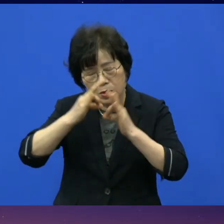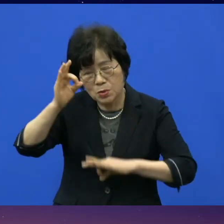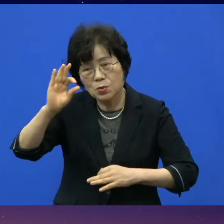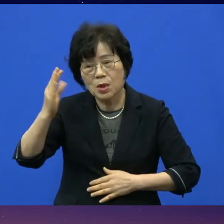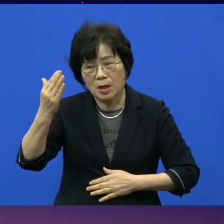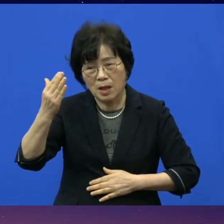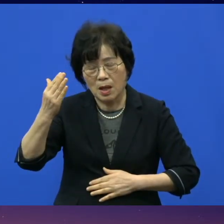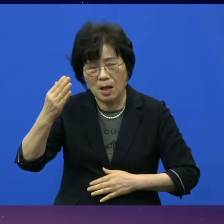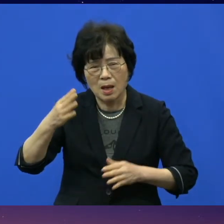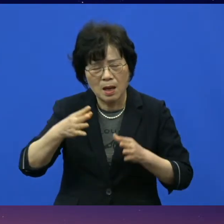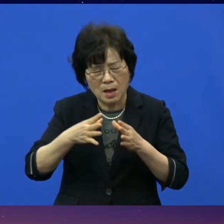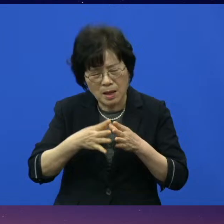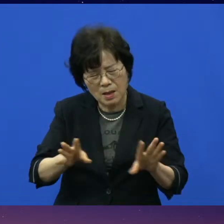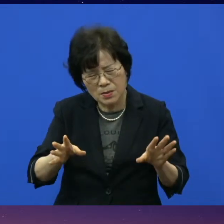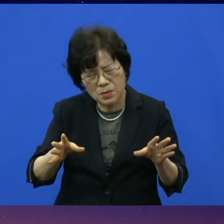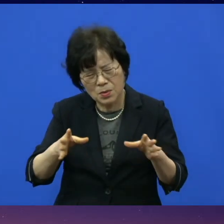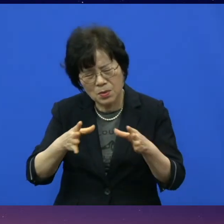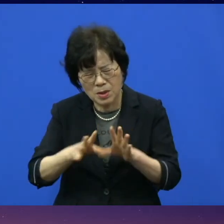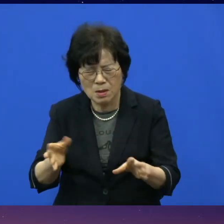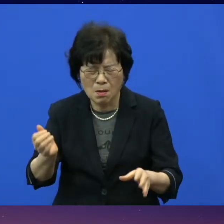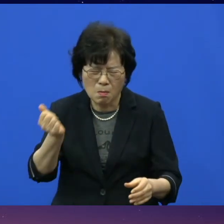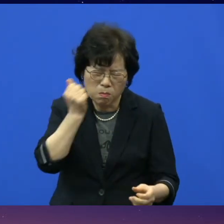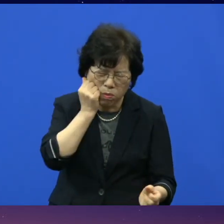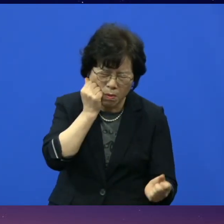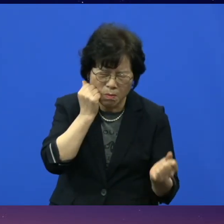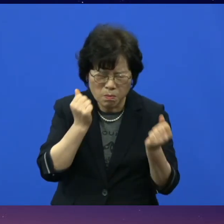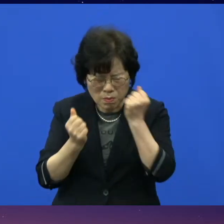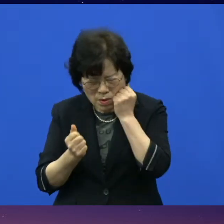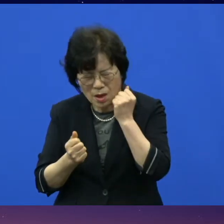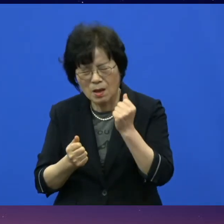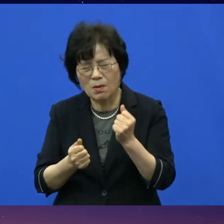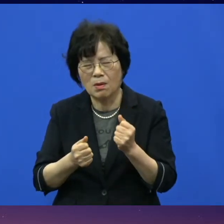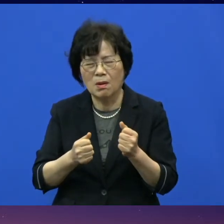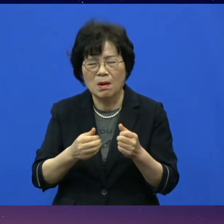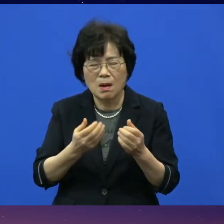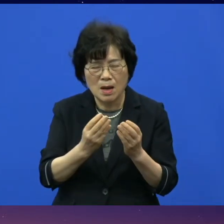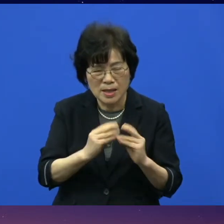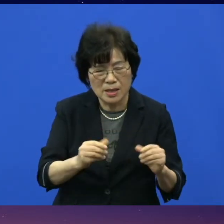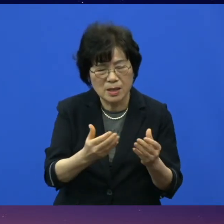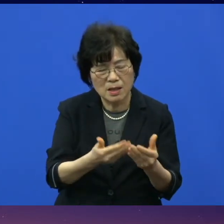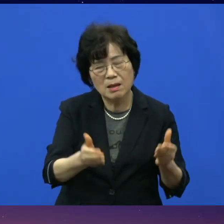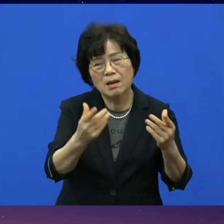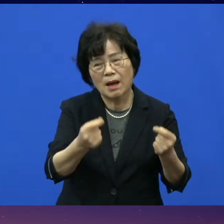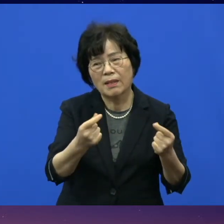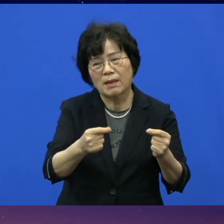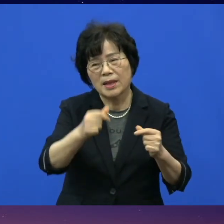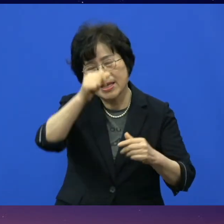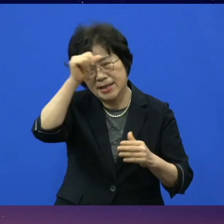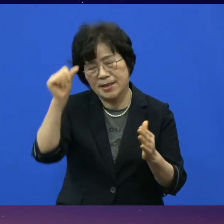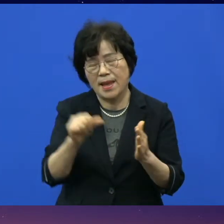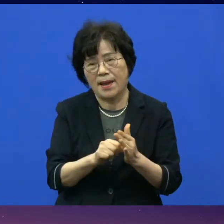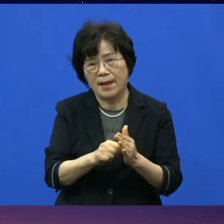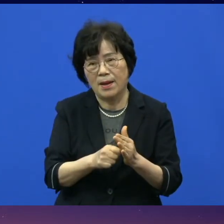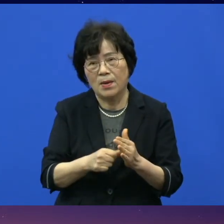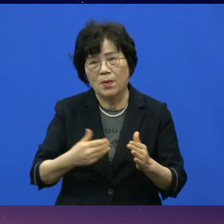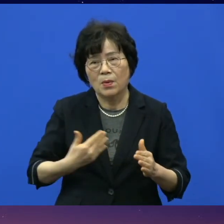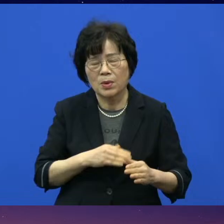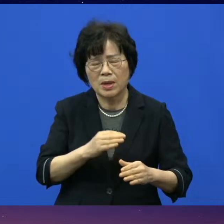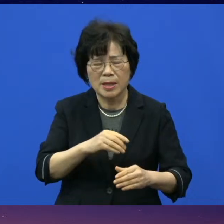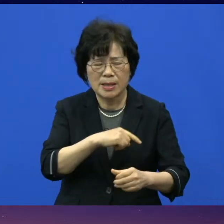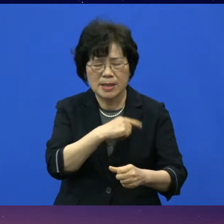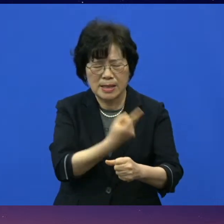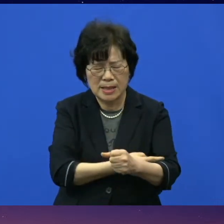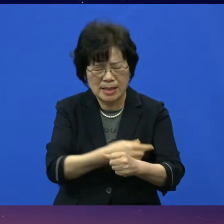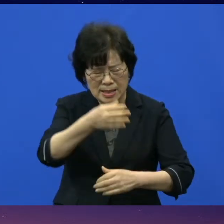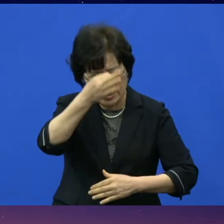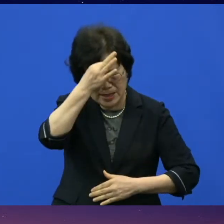많이 깨어지고 또 깨어집니까? 그야말로 우리는 질그릇과 같은 인생이에요. 우리는 실력을